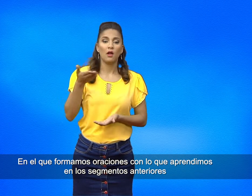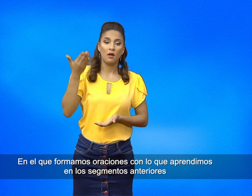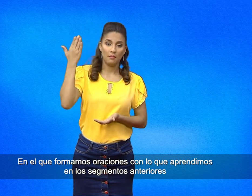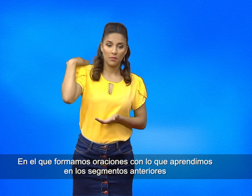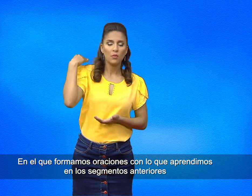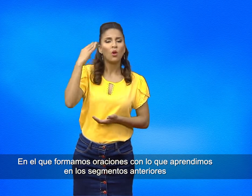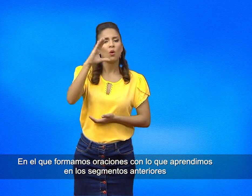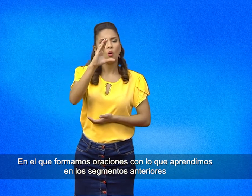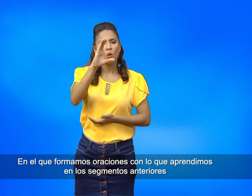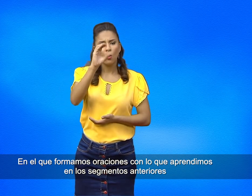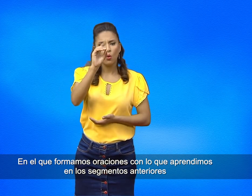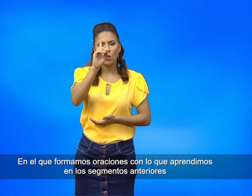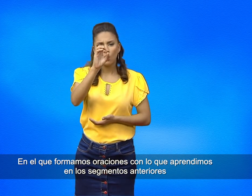segmento anterior